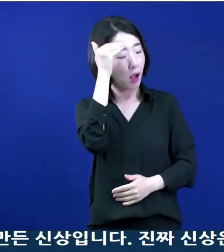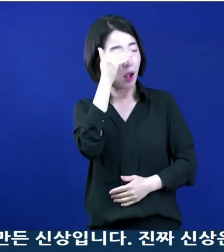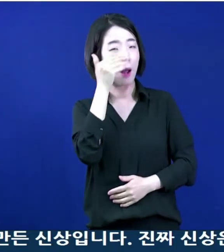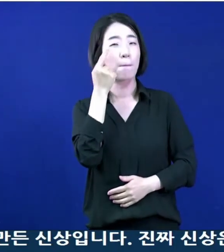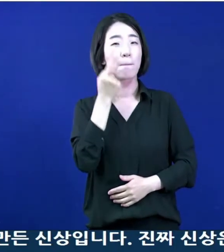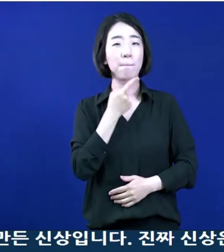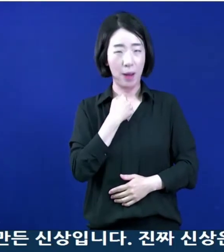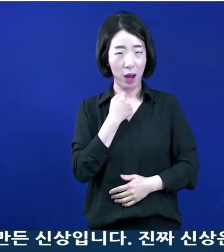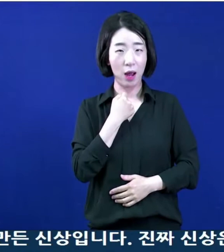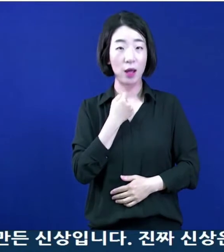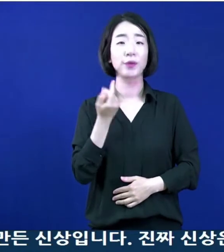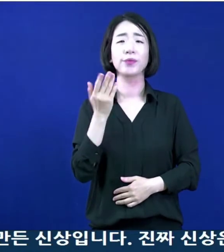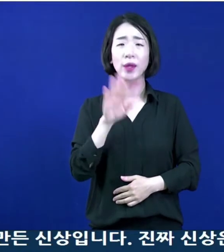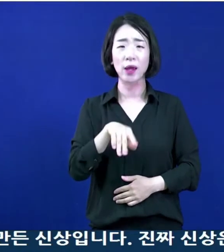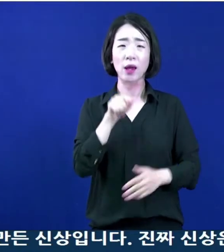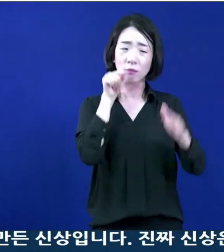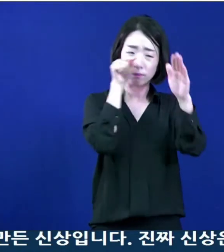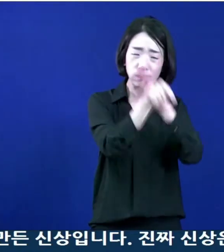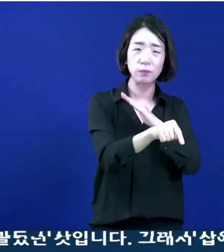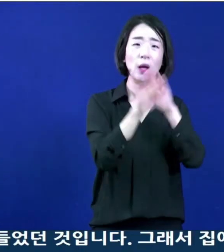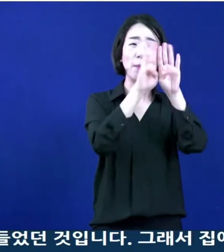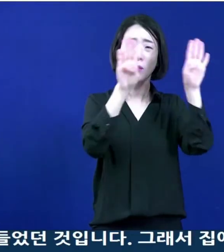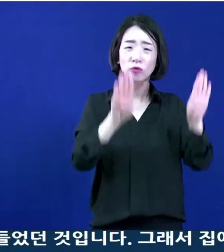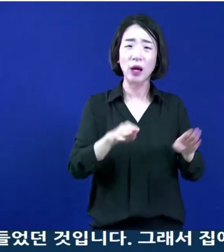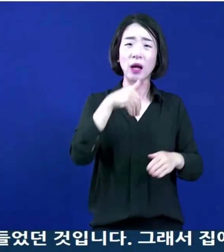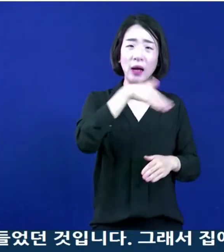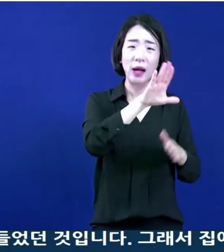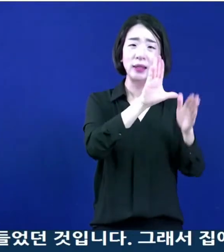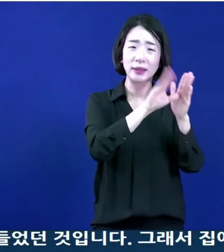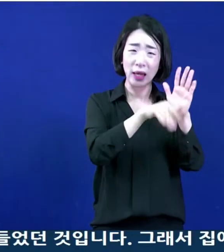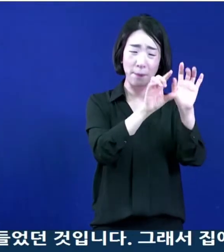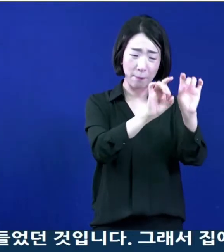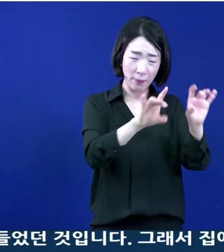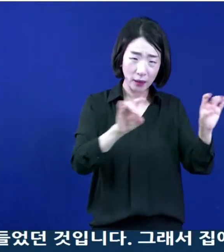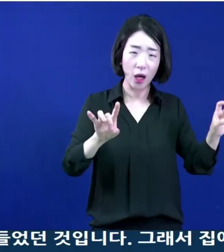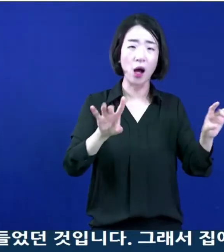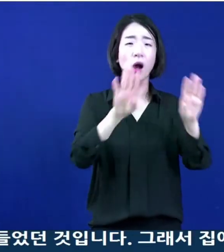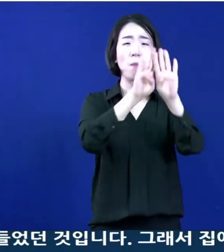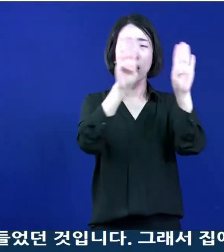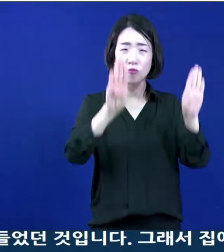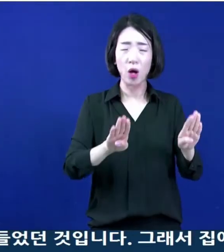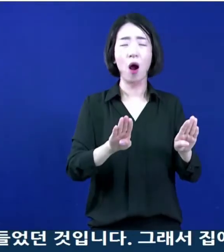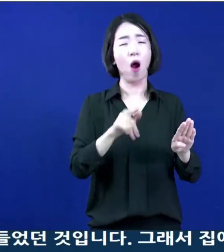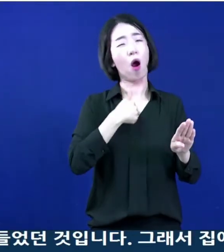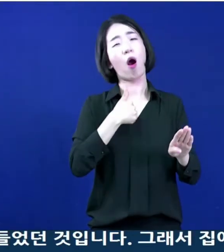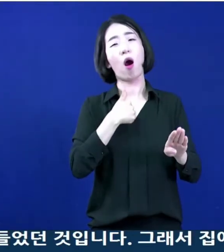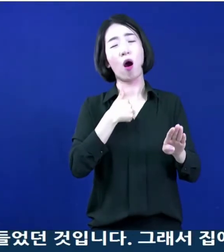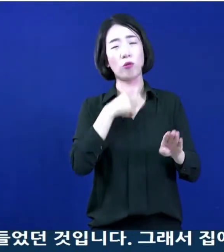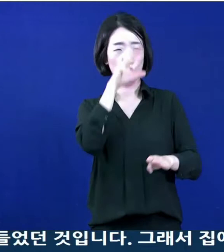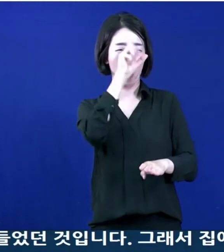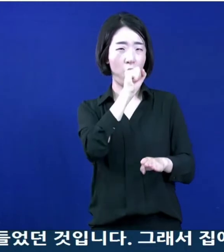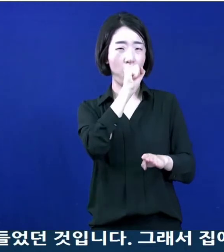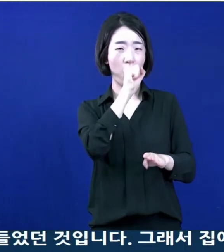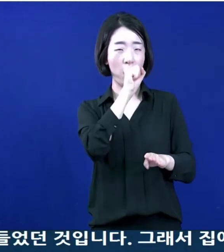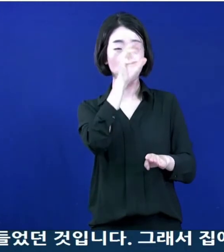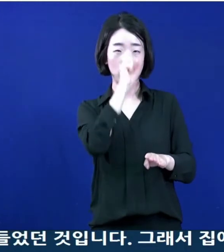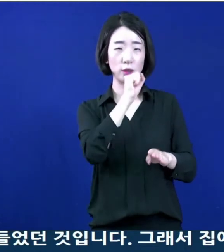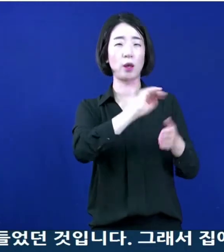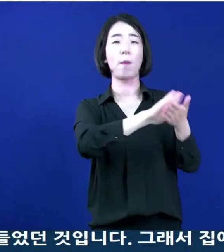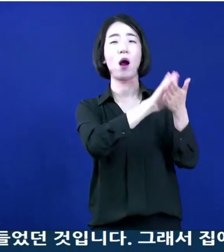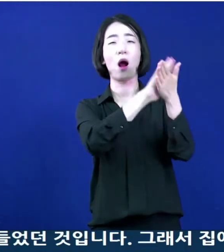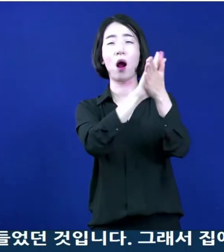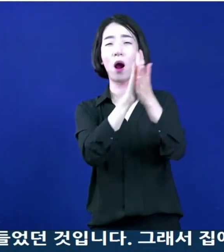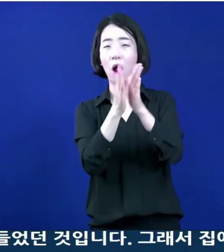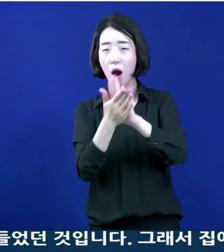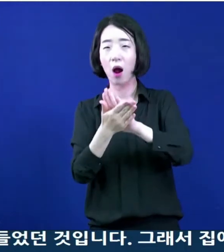갔는데 갈 때마다 엄청나게 이 박물관이 개발이 돼요. 정말 좋아져요. 한 3년 뒤에 가보면 야 이렇게 좋아지냐 이렇게 좋아지냐 많은